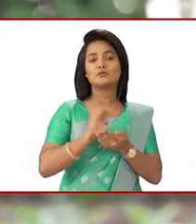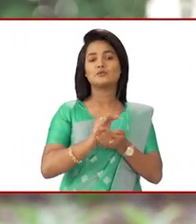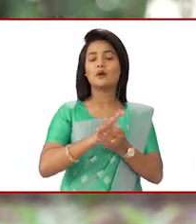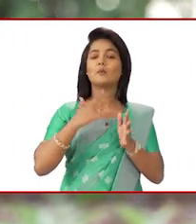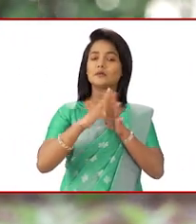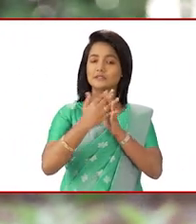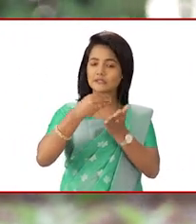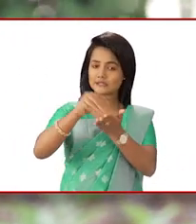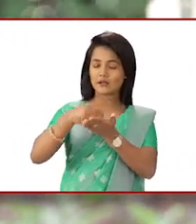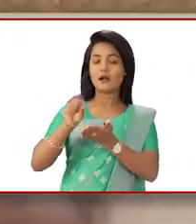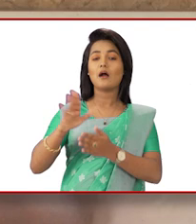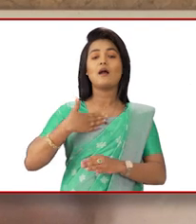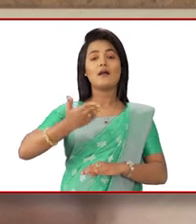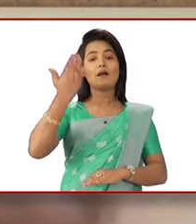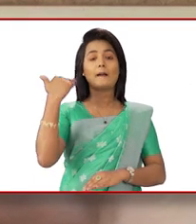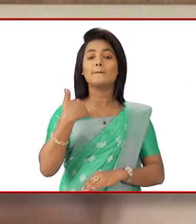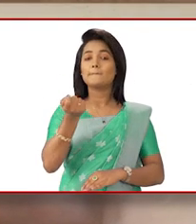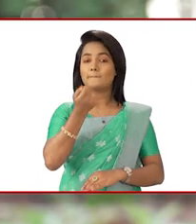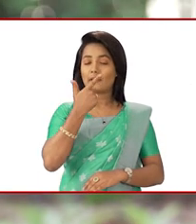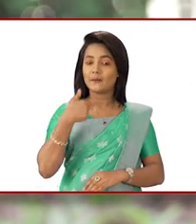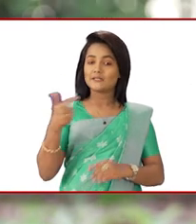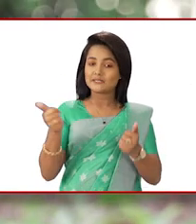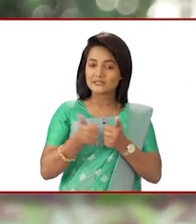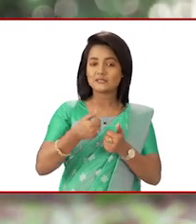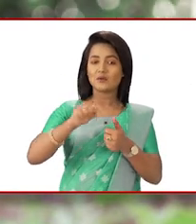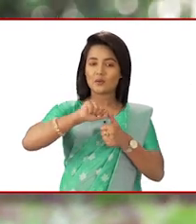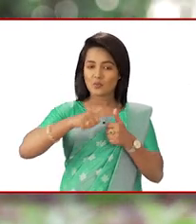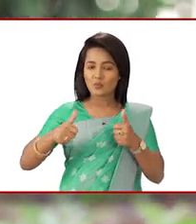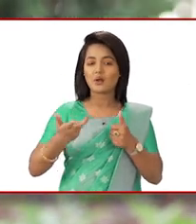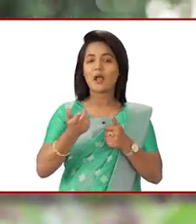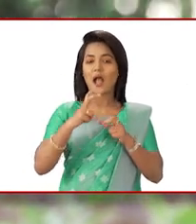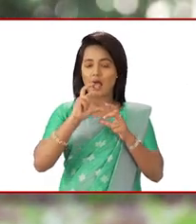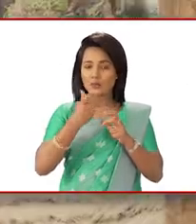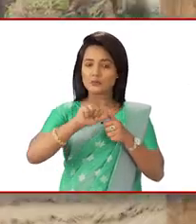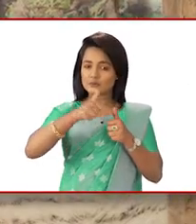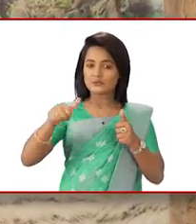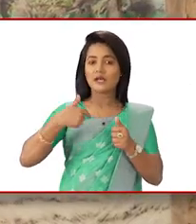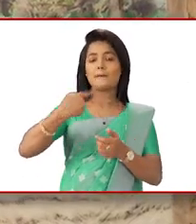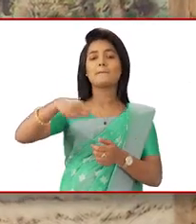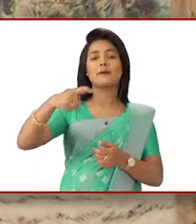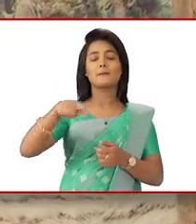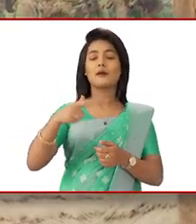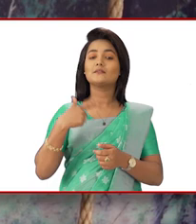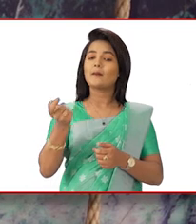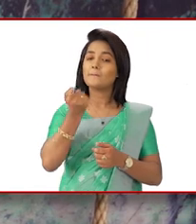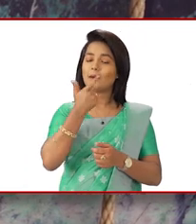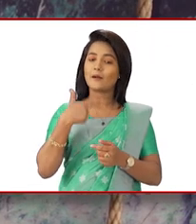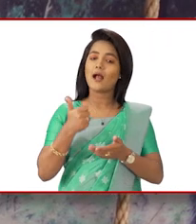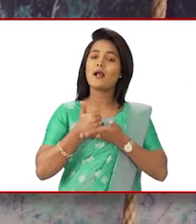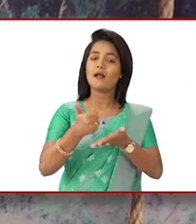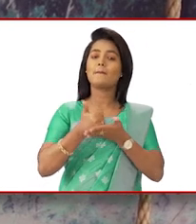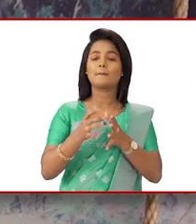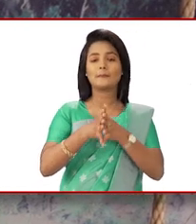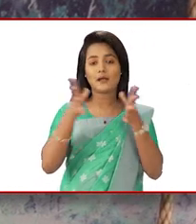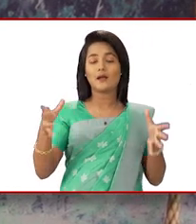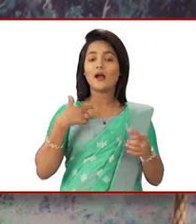বাবার সাথে সবজি বিক্রি করা, বাবার সাথে সবজি লাগানো, এমনকি বাবা নাঙলের মুঠিও ধরতে হইতো। সম্পূর্ণ বাবার সাথে থাকার পরে শ্বশুরবাড়ি